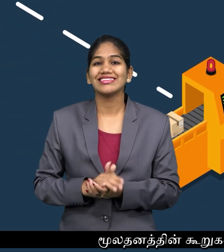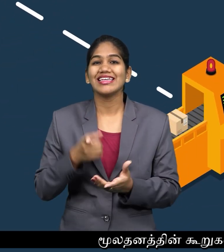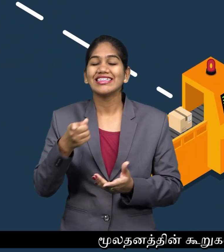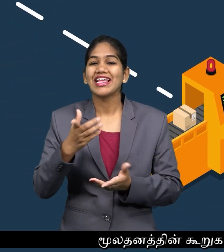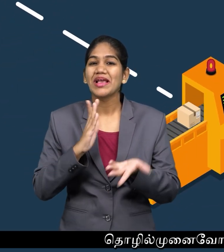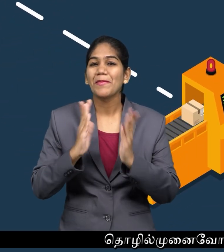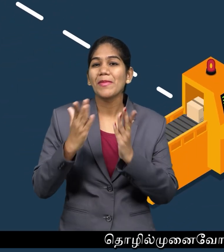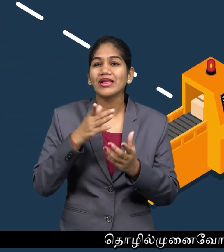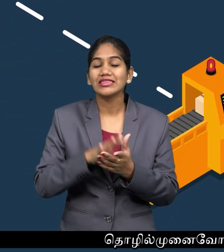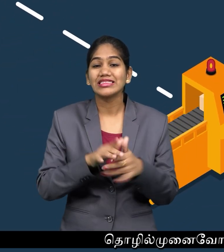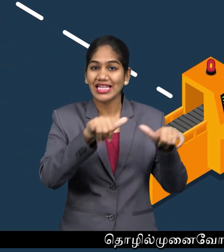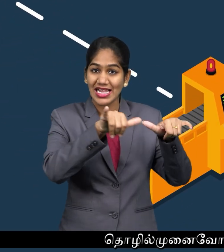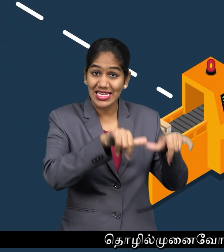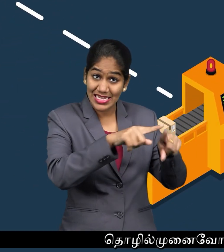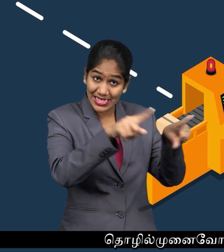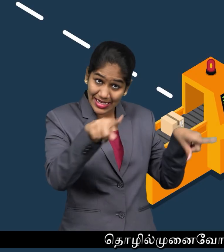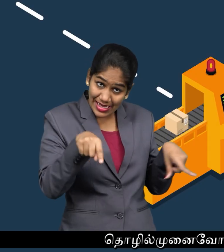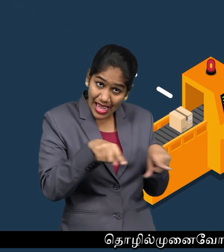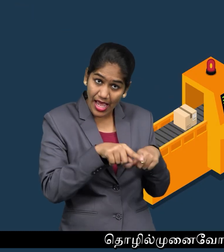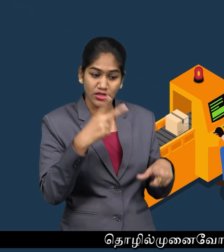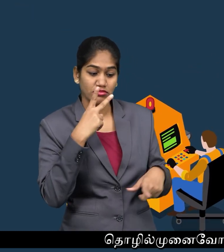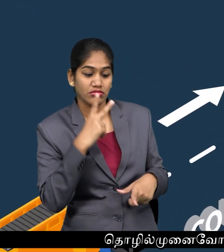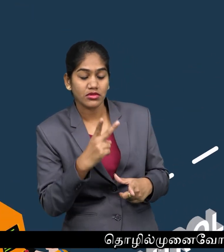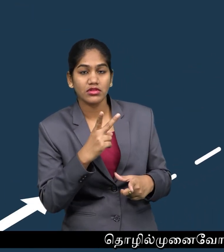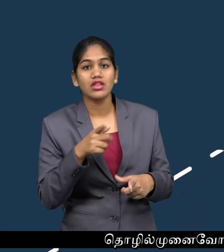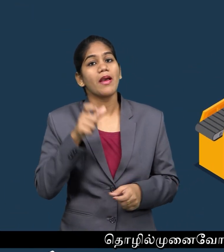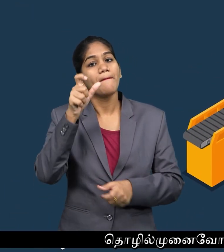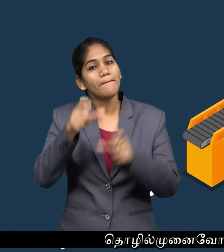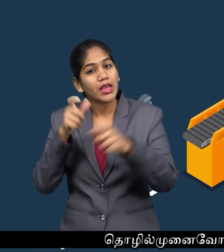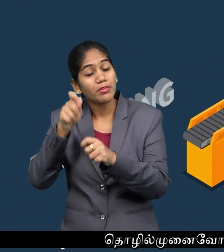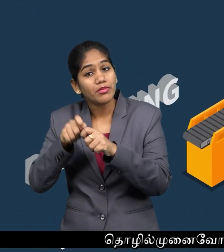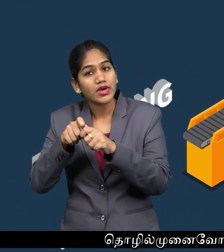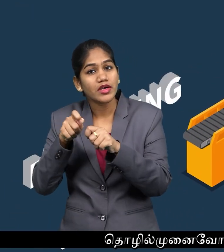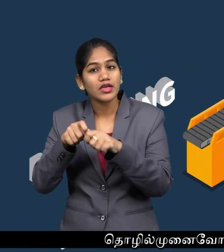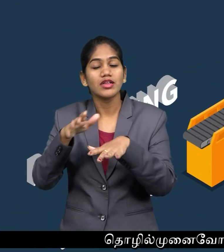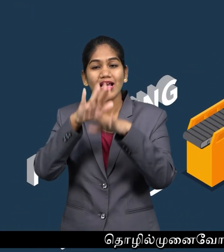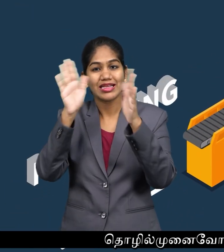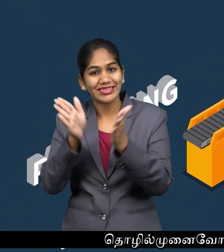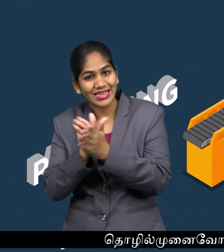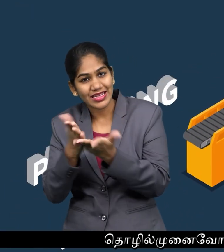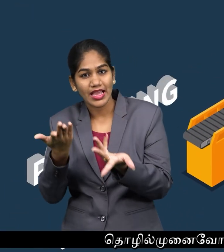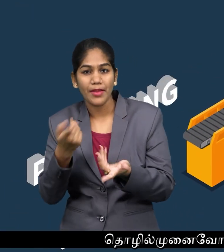மக்கள் அல்லது தொழில் முனைவோரால் ஒழுங்கமைக்கப்படுகிறது.